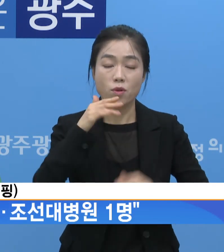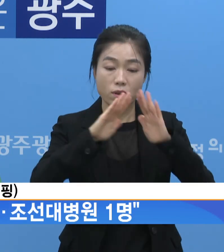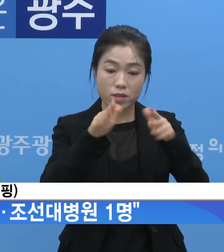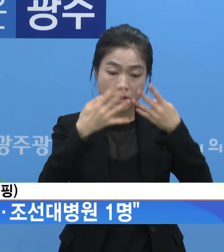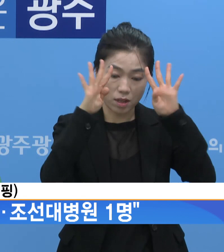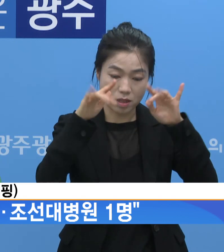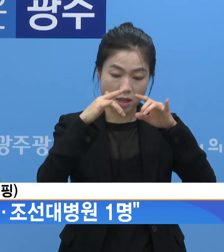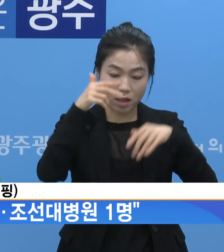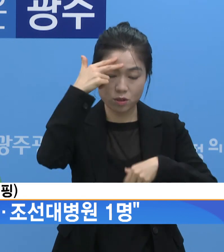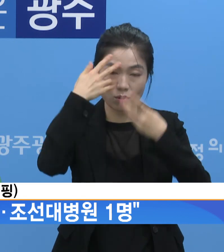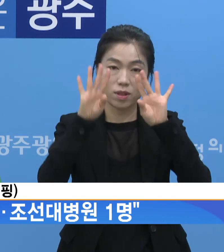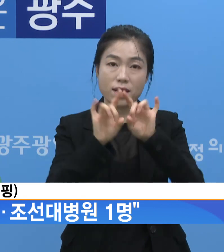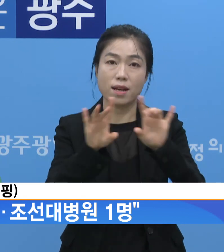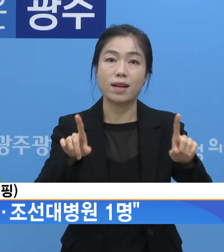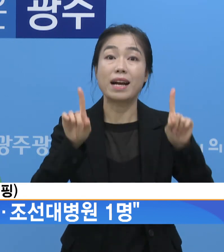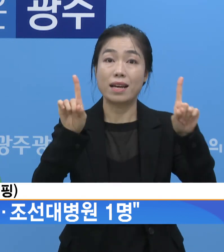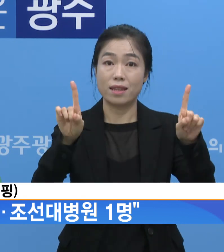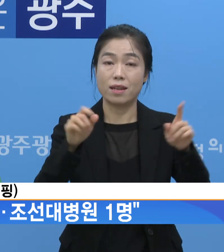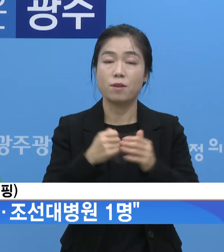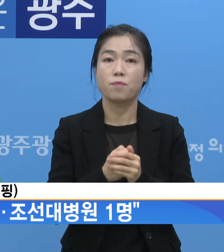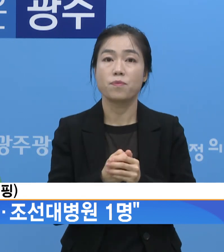전남대, 조선대 각각 한 명씩